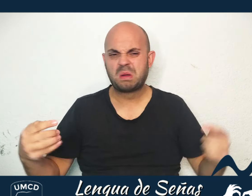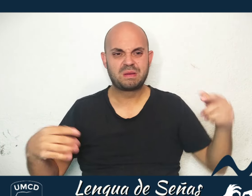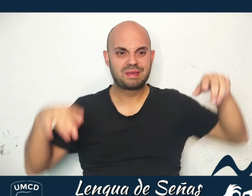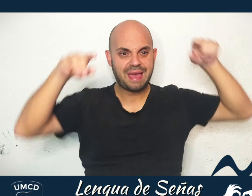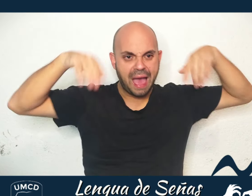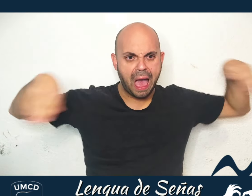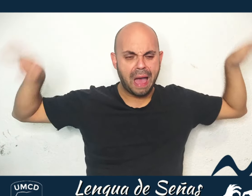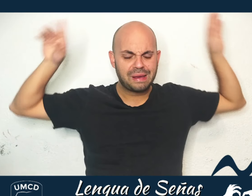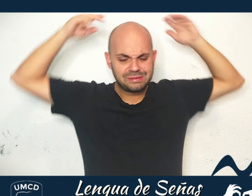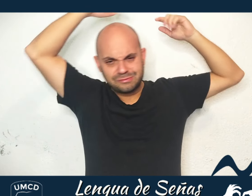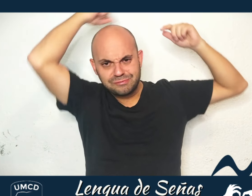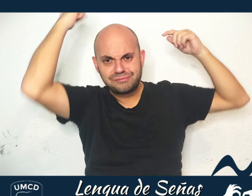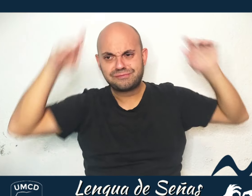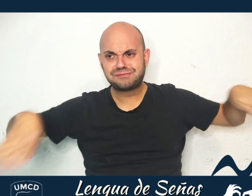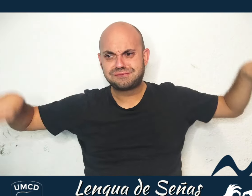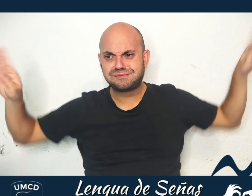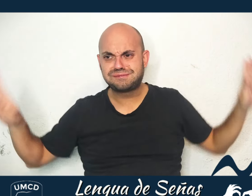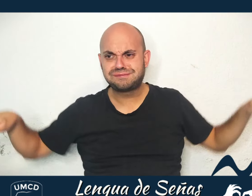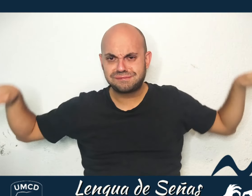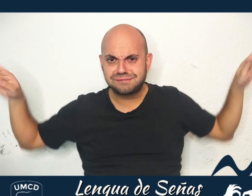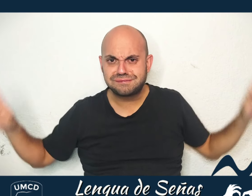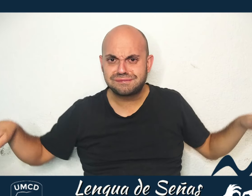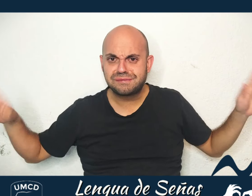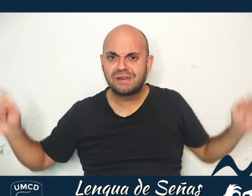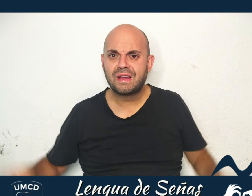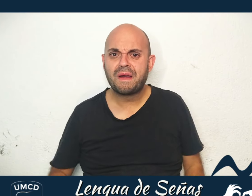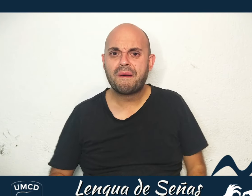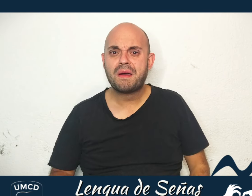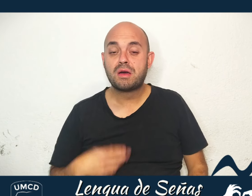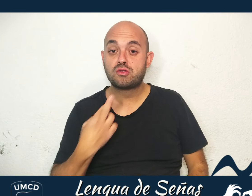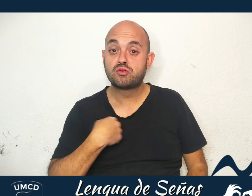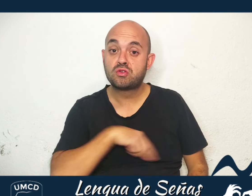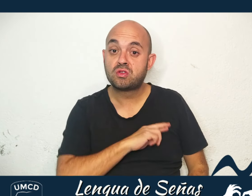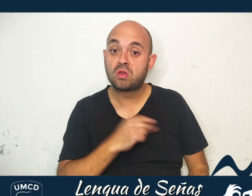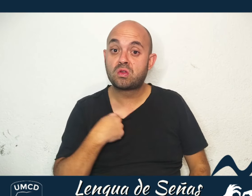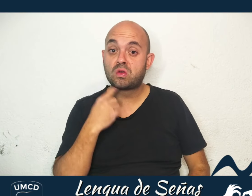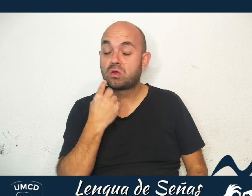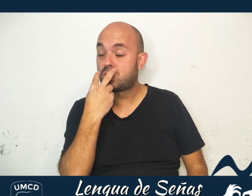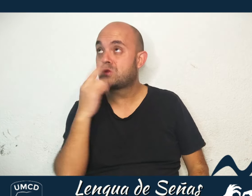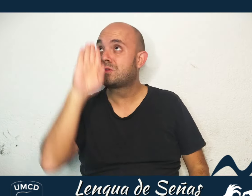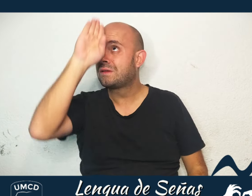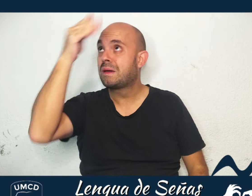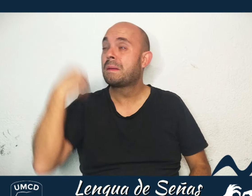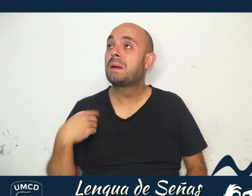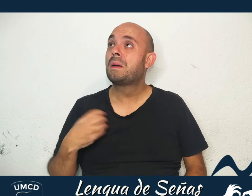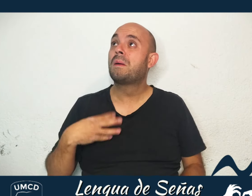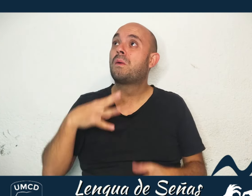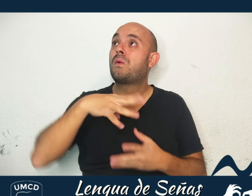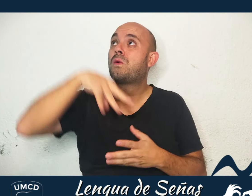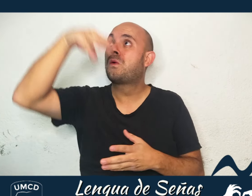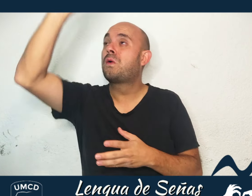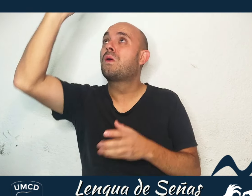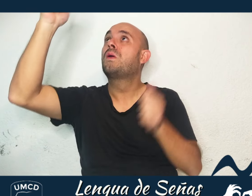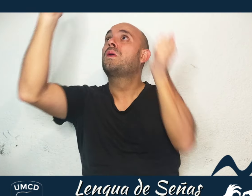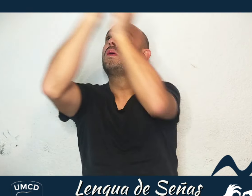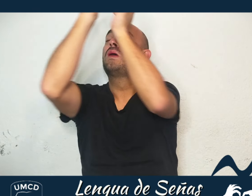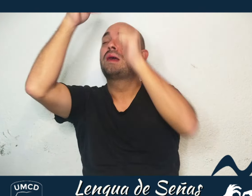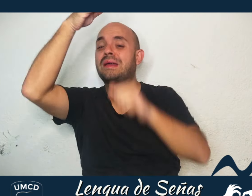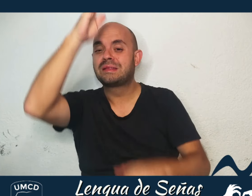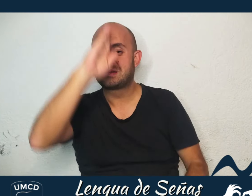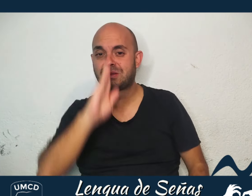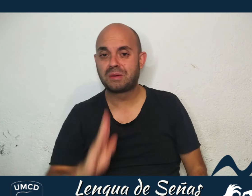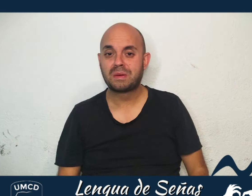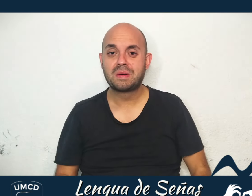no han creído en Cristo. Los creyentes vamos a donde el Señor Jesucristo está. Y recuerden que Jesucristo en el